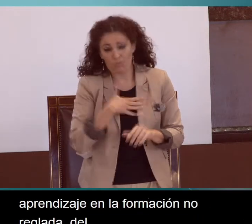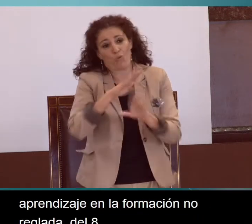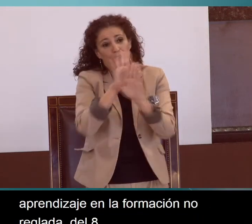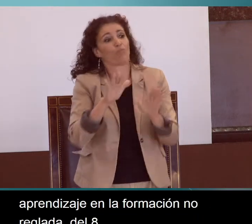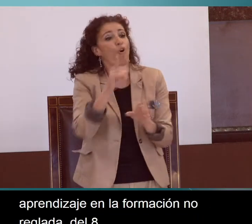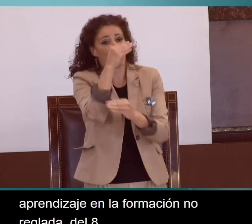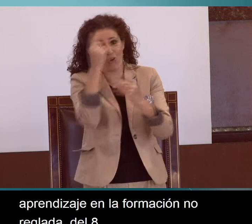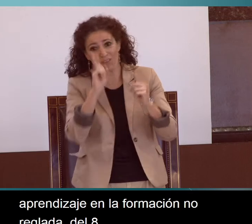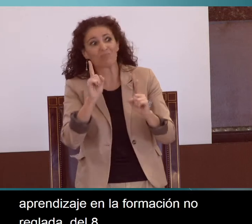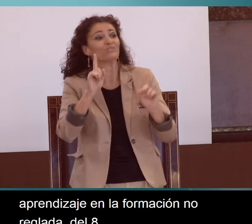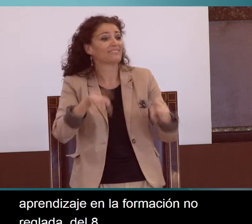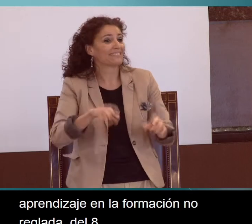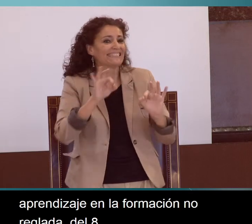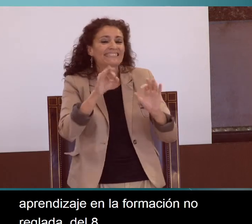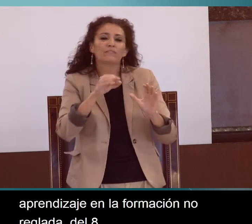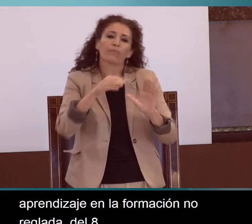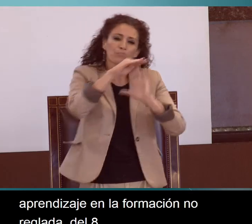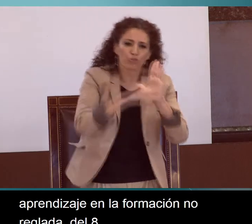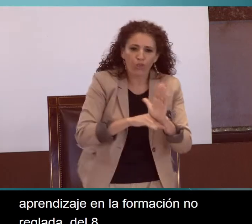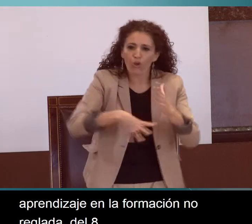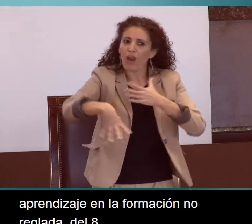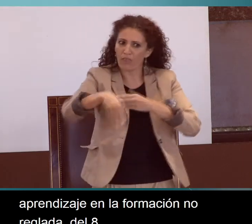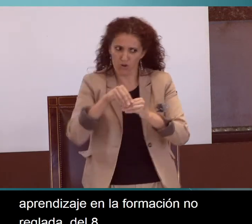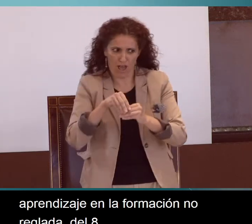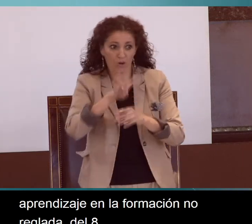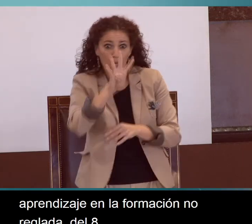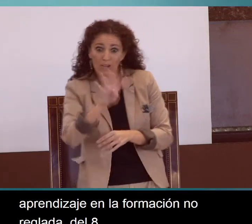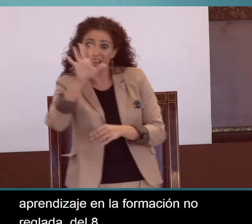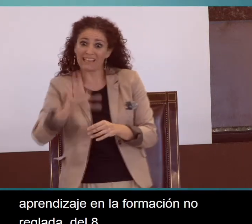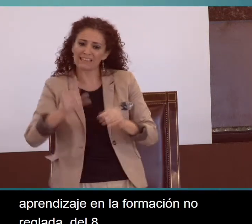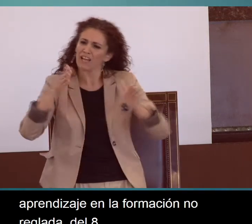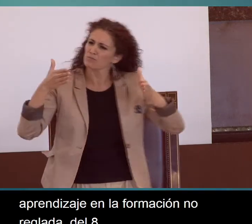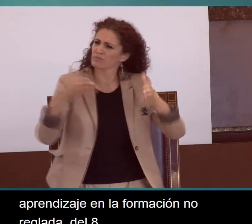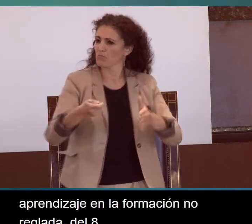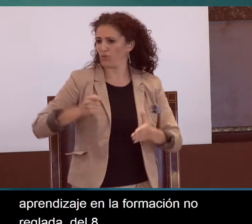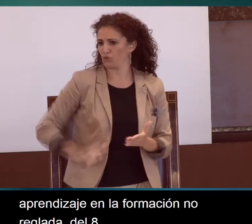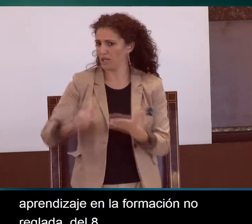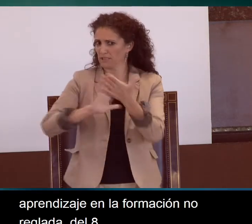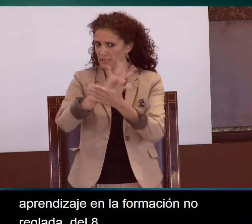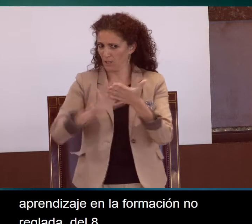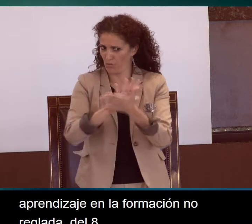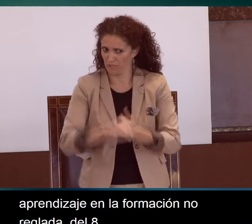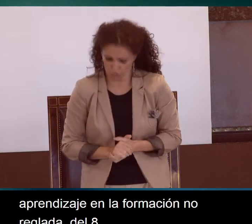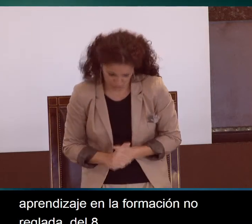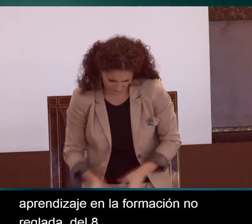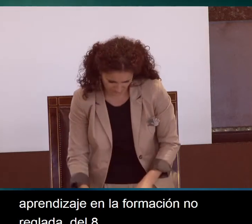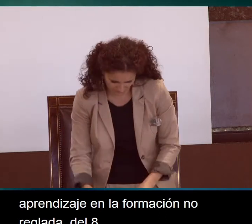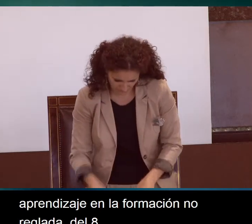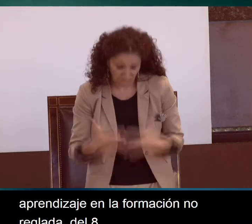Concretamente, en el apartado A, educación. Y, por supuesto, no nos podemos olvidar de la disposición adicional cuarta y quinta que se centra en los profesionales de la lengua de